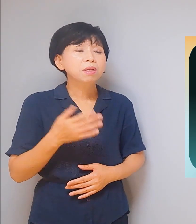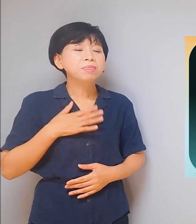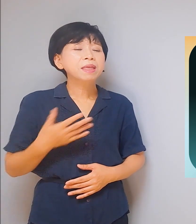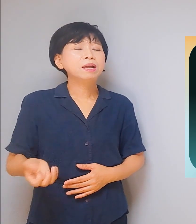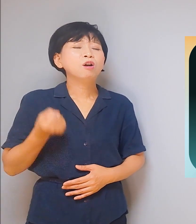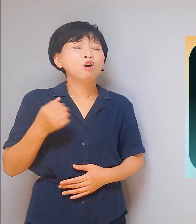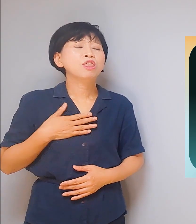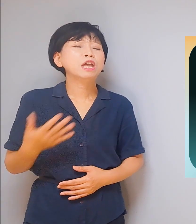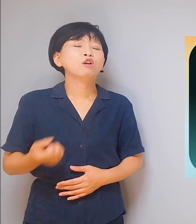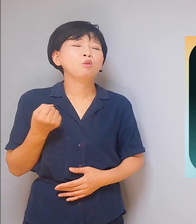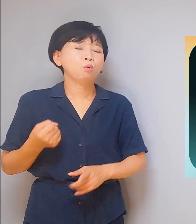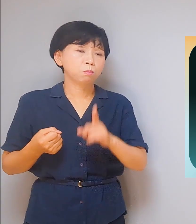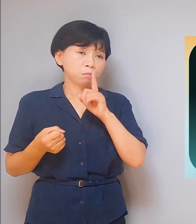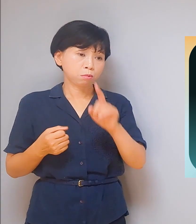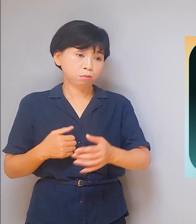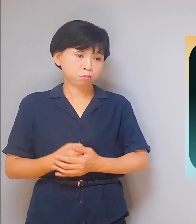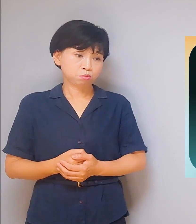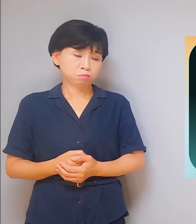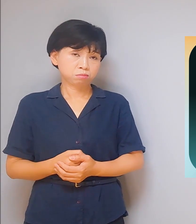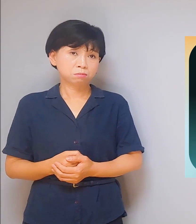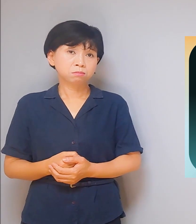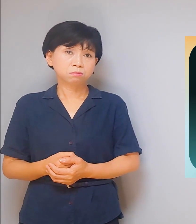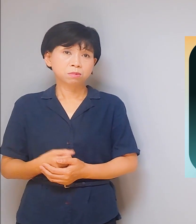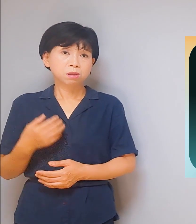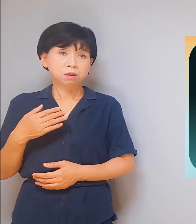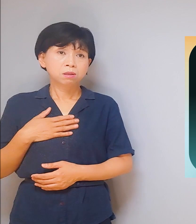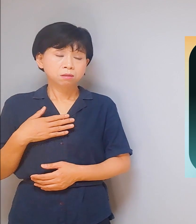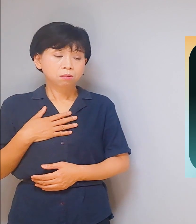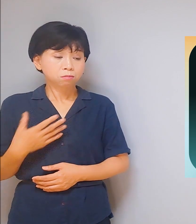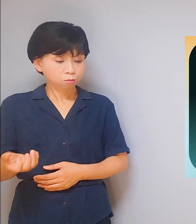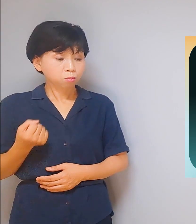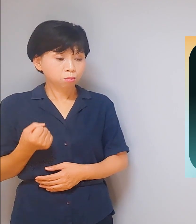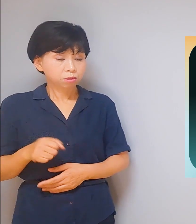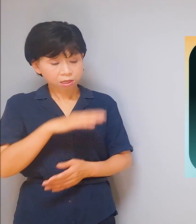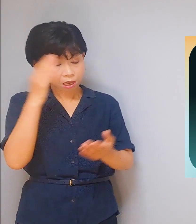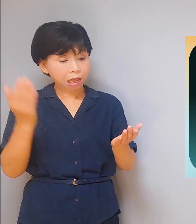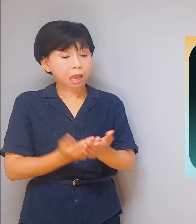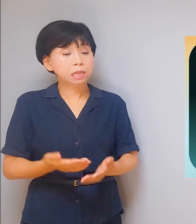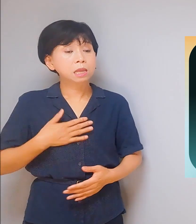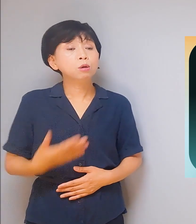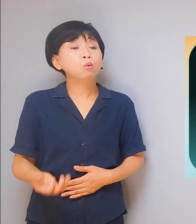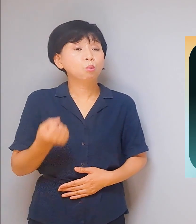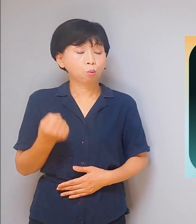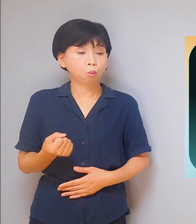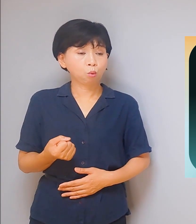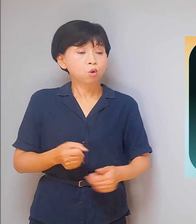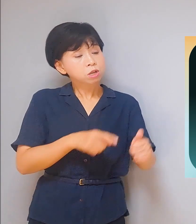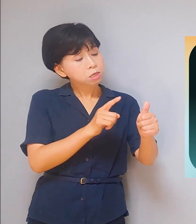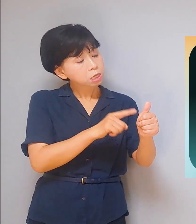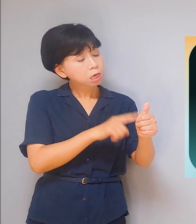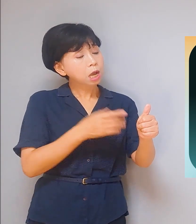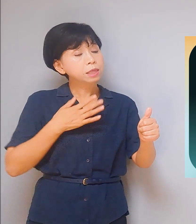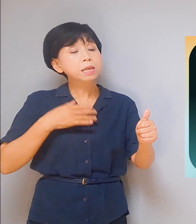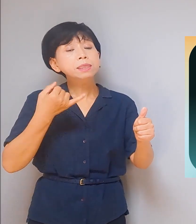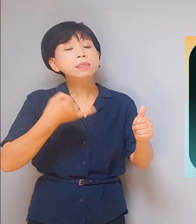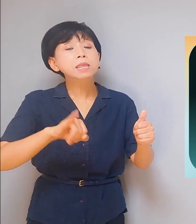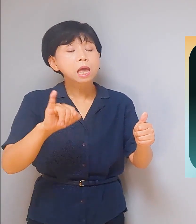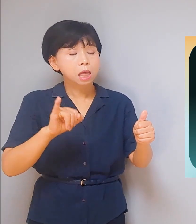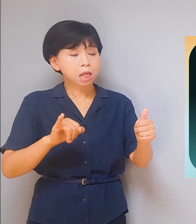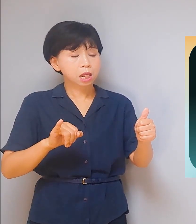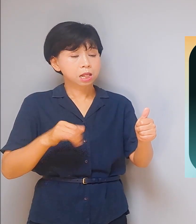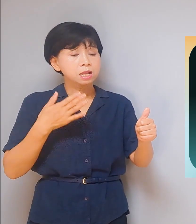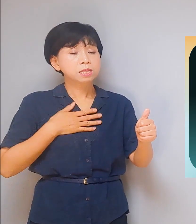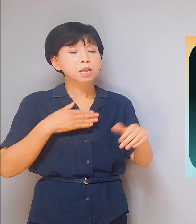내 양떼요, 내가 보는 것은 다 내 것이라. 내가 오늘 내 딸들과 그들이 낳은